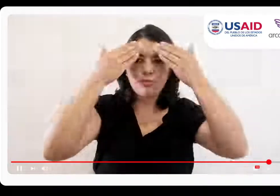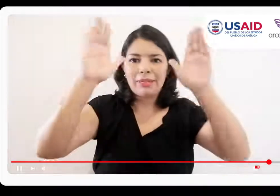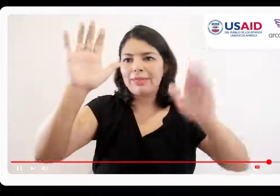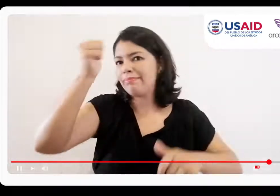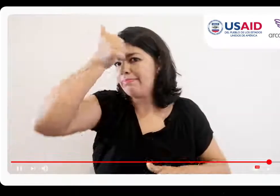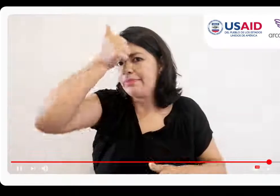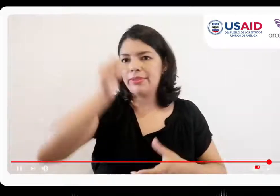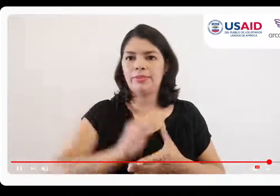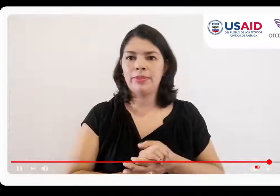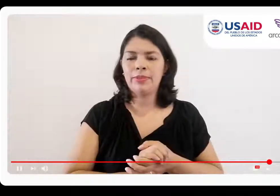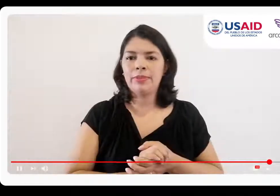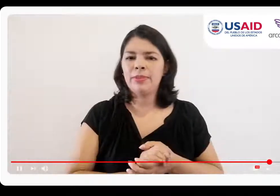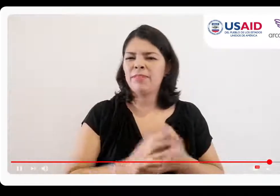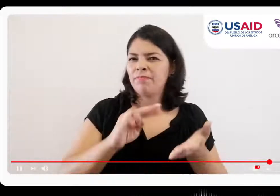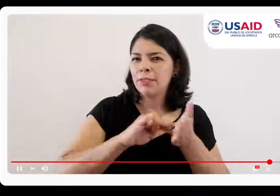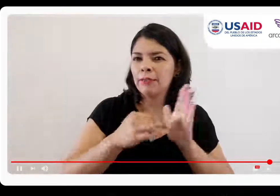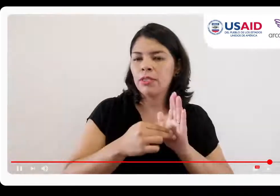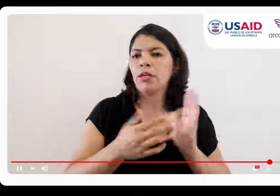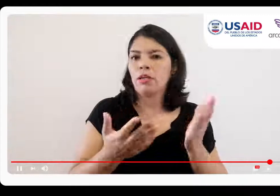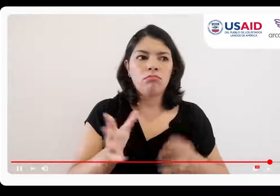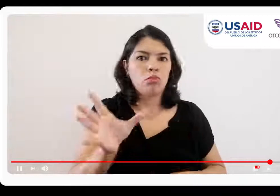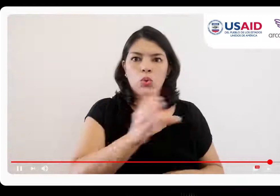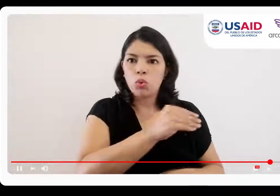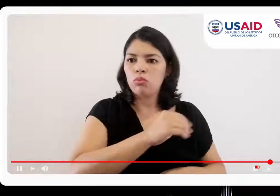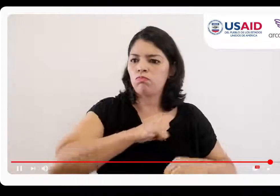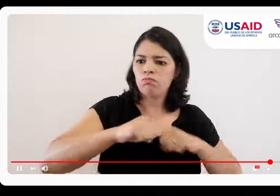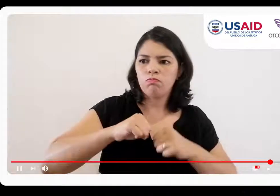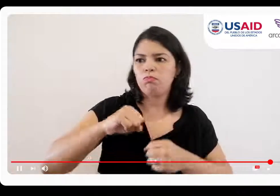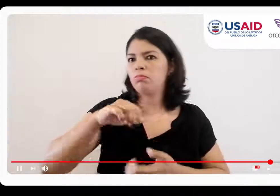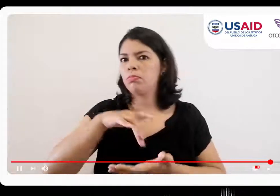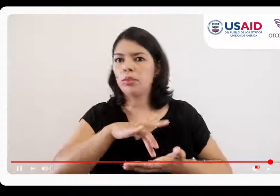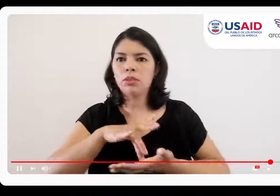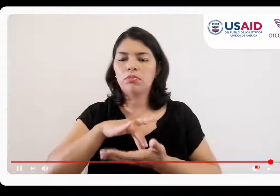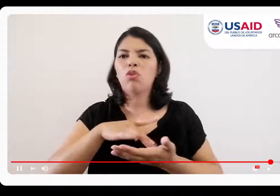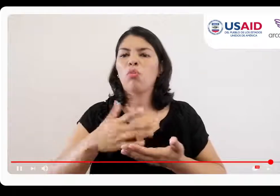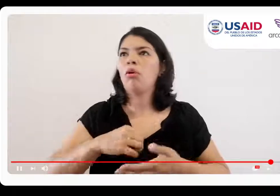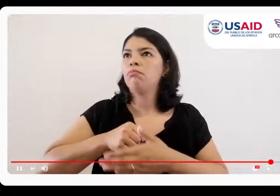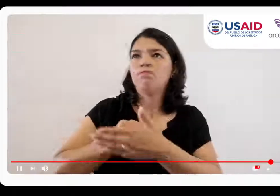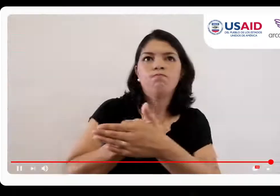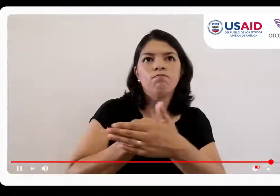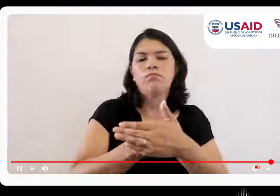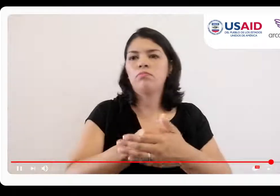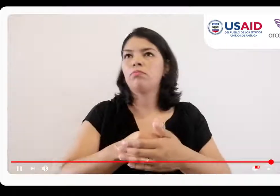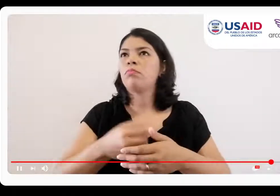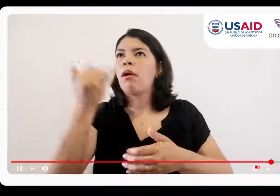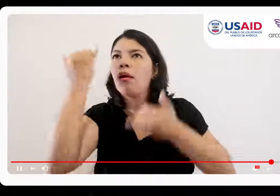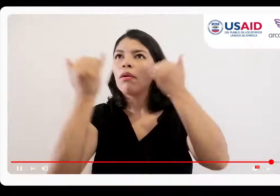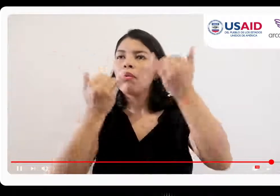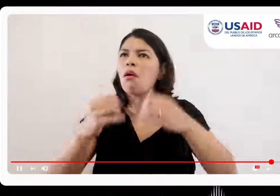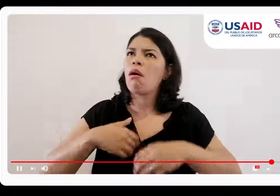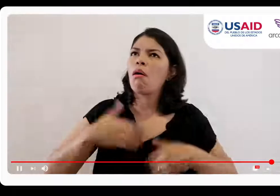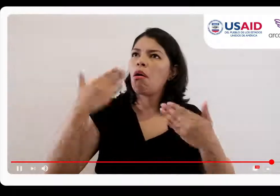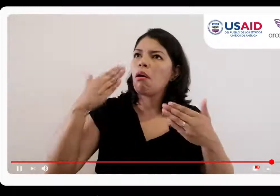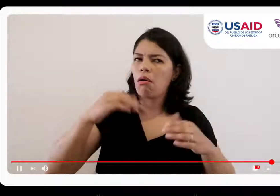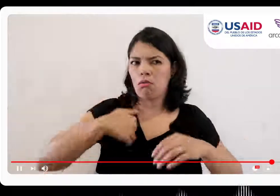territorio. Esto hace referencia a que todos podemos participar como gestores y receptores de las iniciativas para que podamos ejercer nuestros derechos